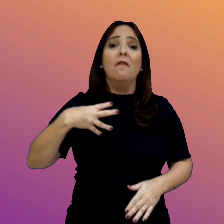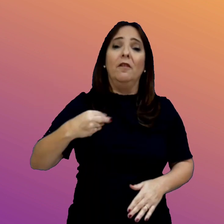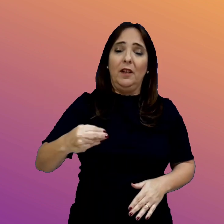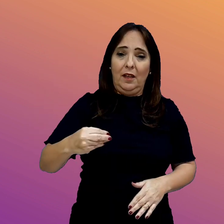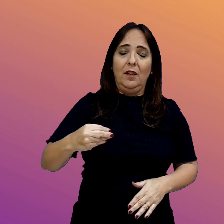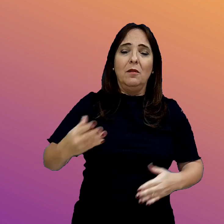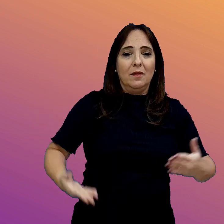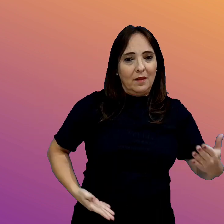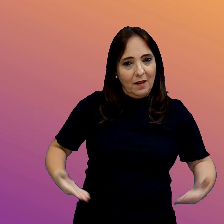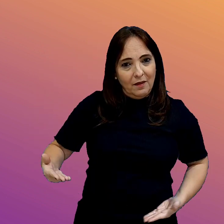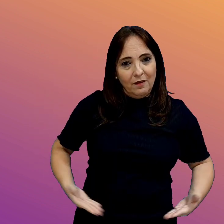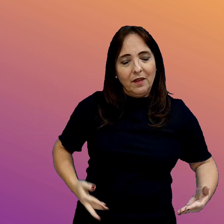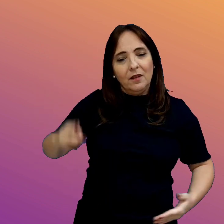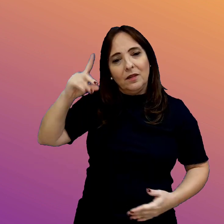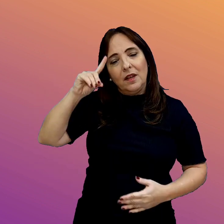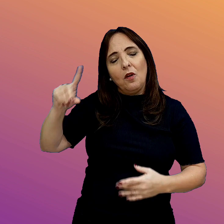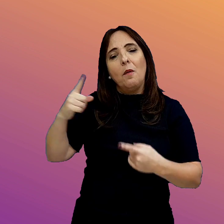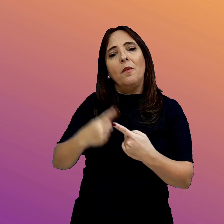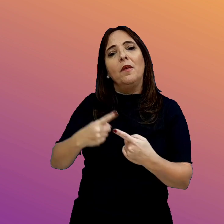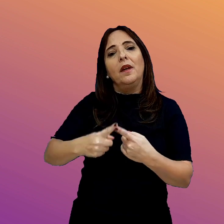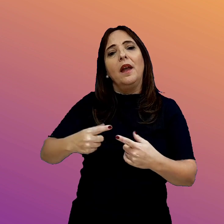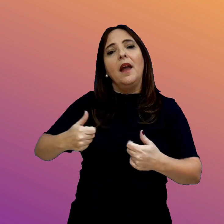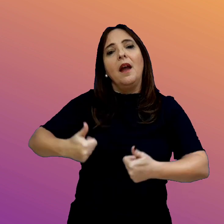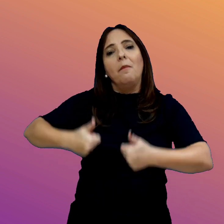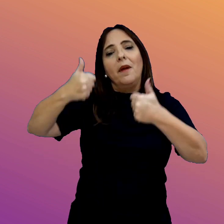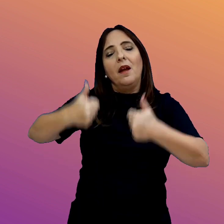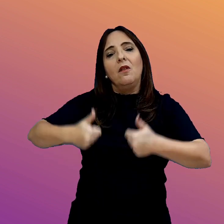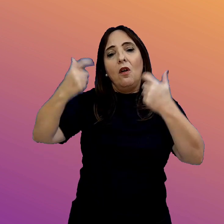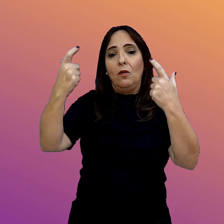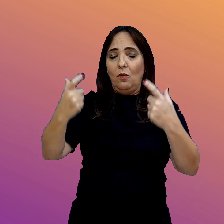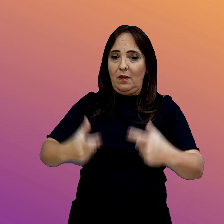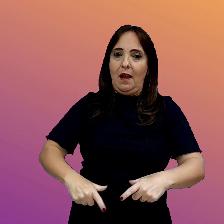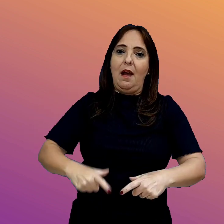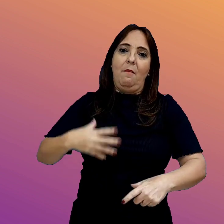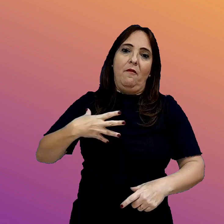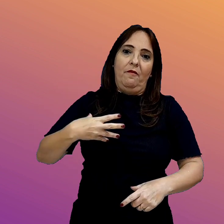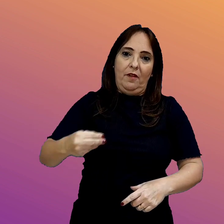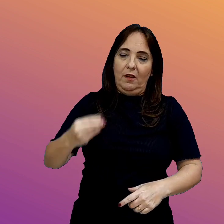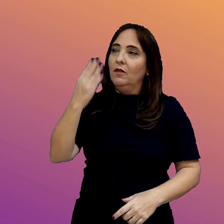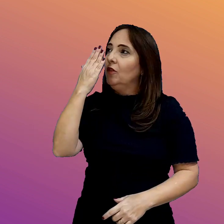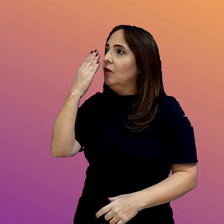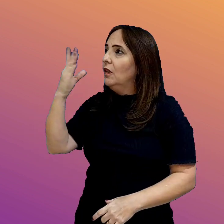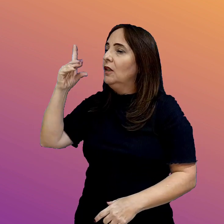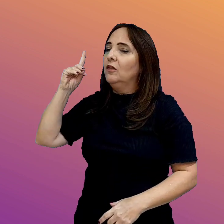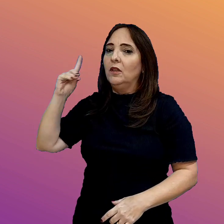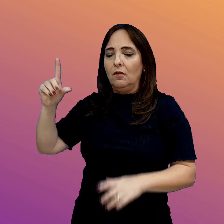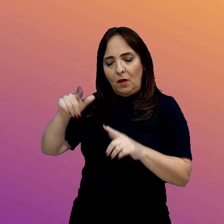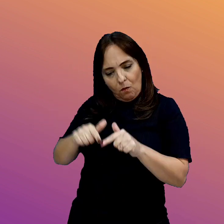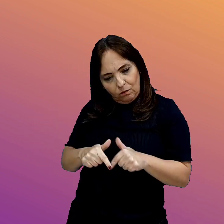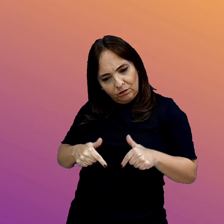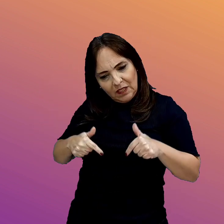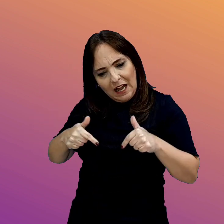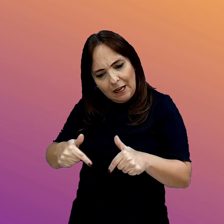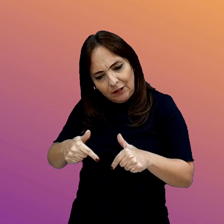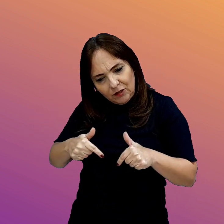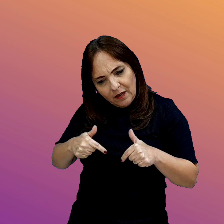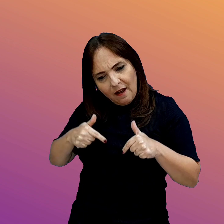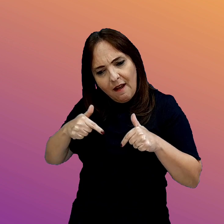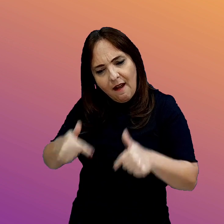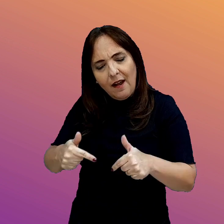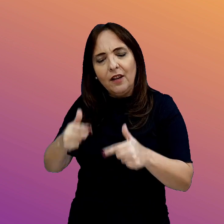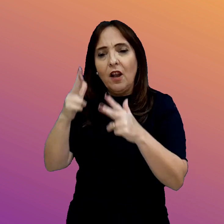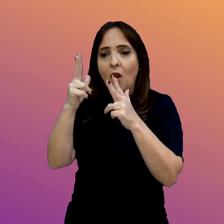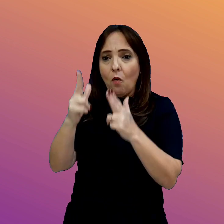seu filho estar, na presença de Deus. Então se posicione como uma mulher de Deus. Os pais, da mesma